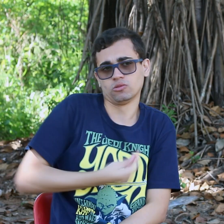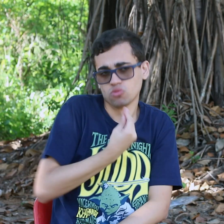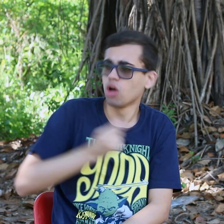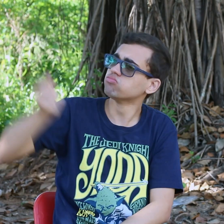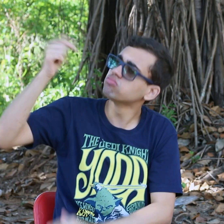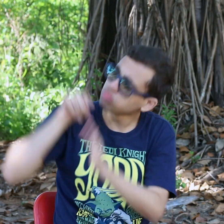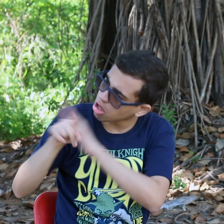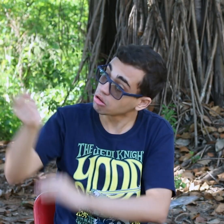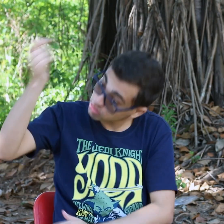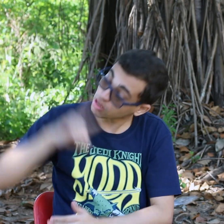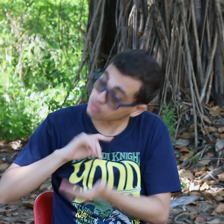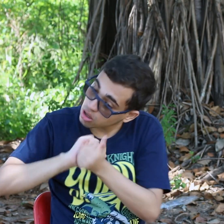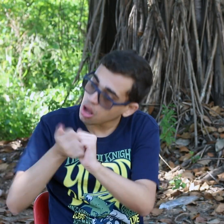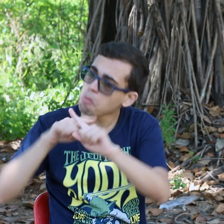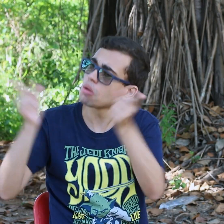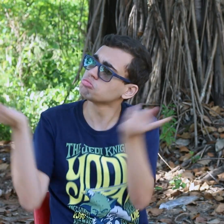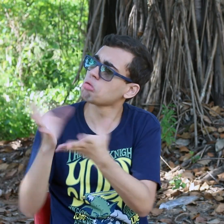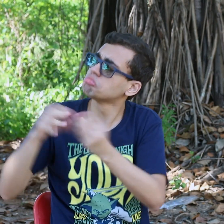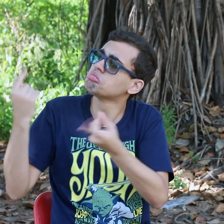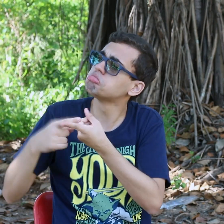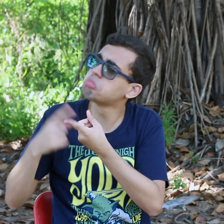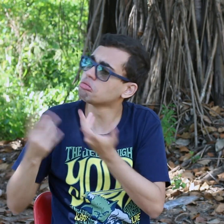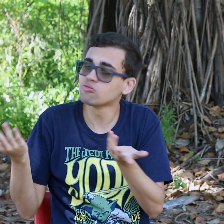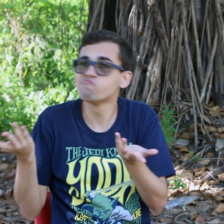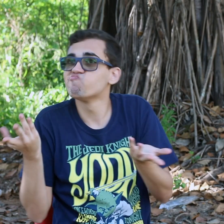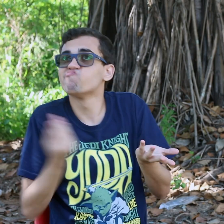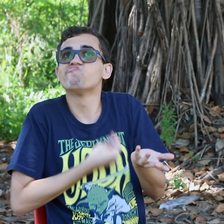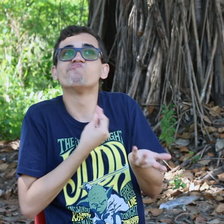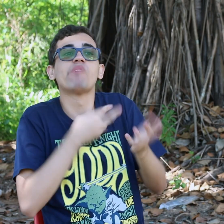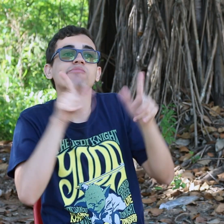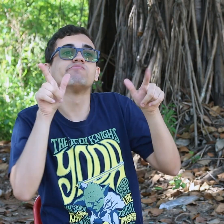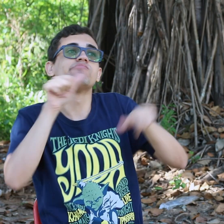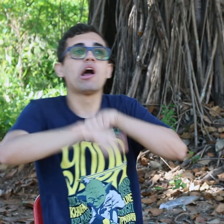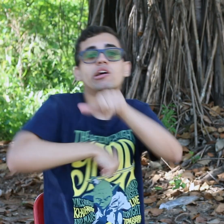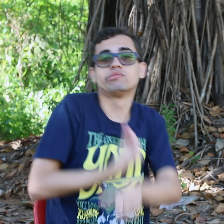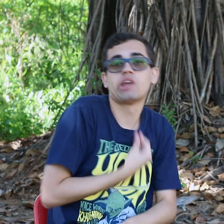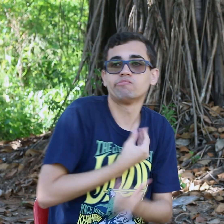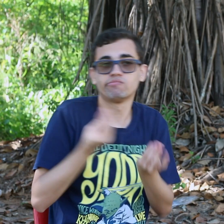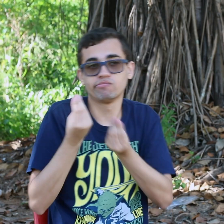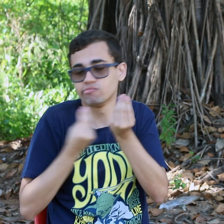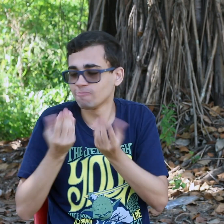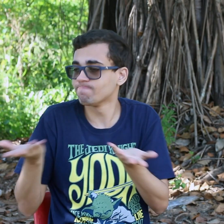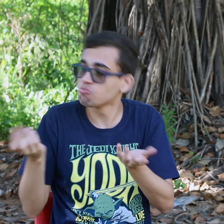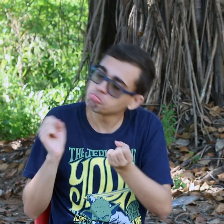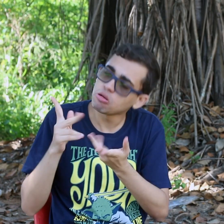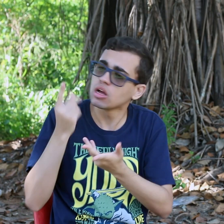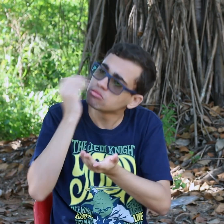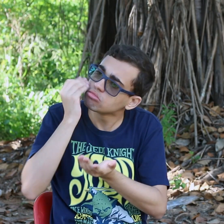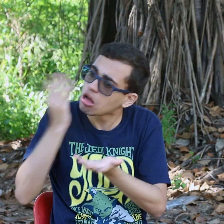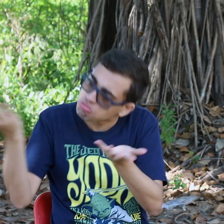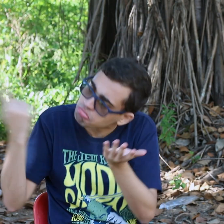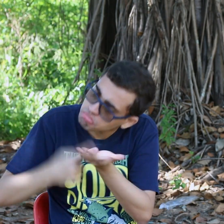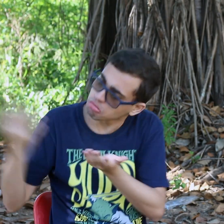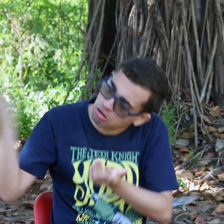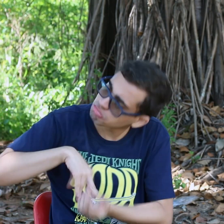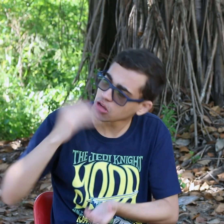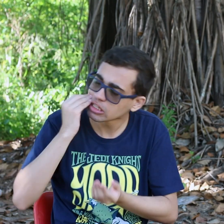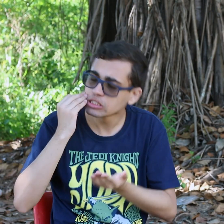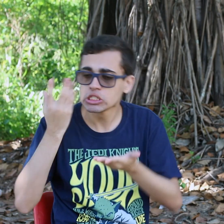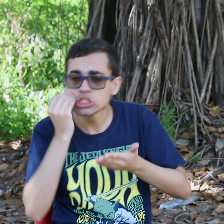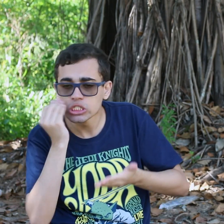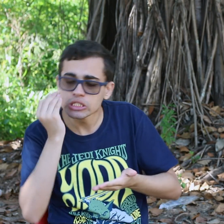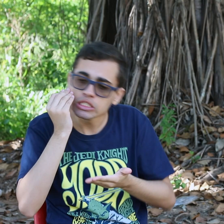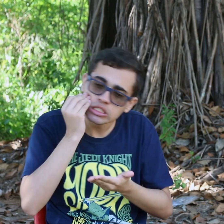vezes, por exemplo, o Gilmar é um amigo, ele gosta de esporte, e onde que tem? Não temos esse espaço para